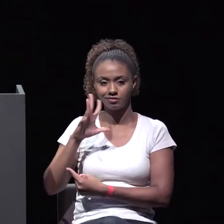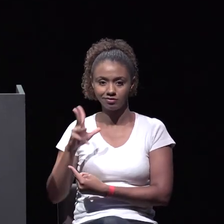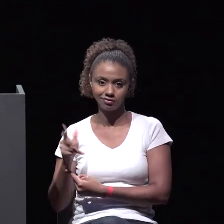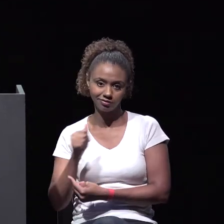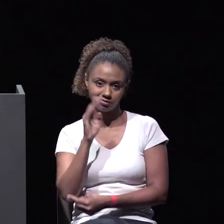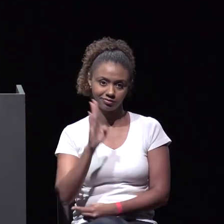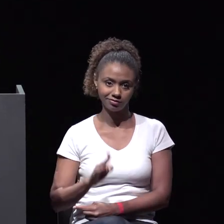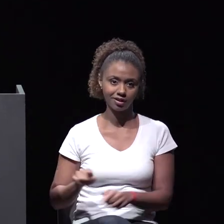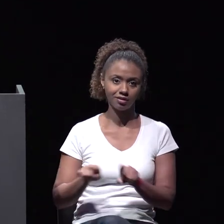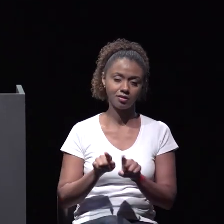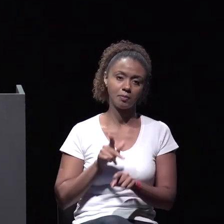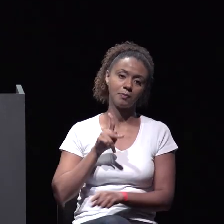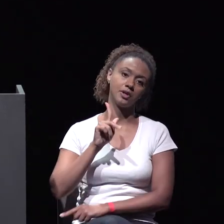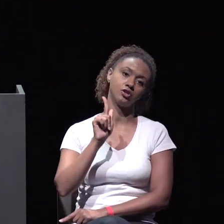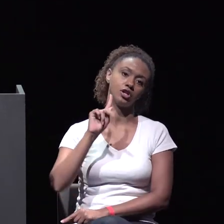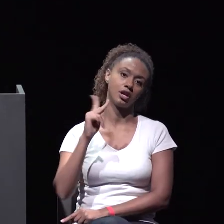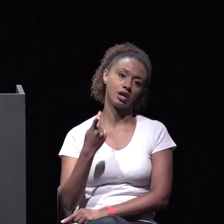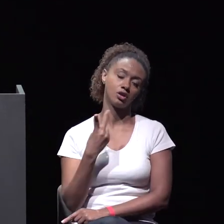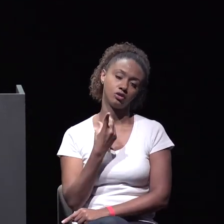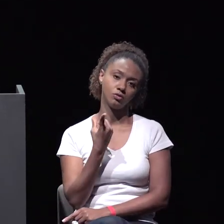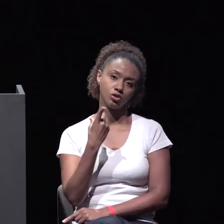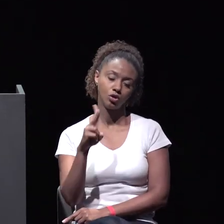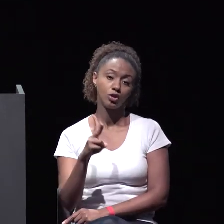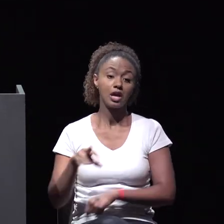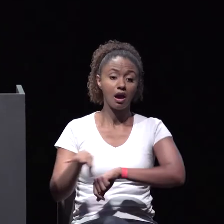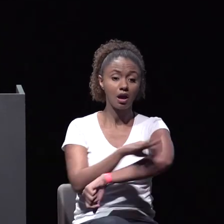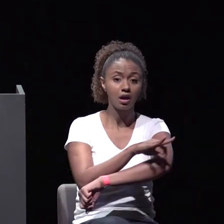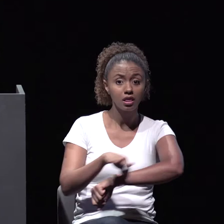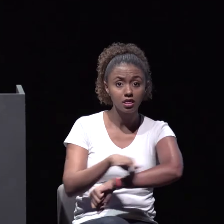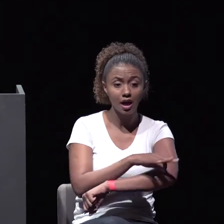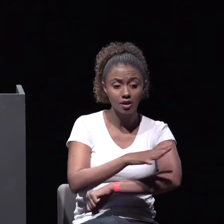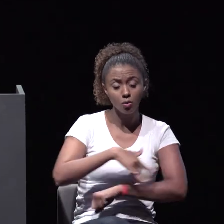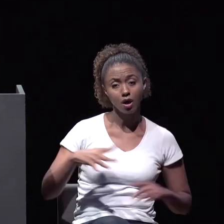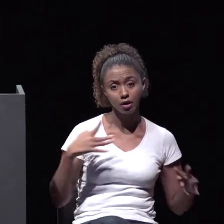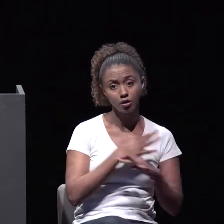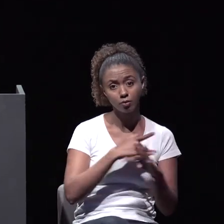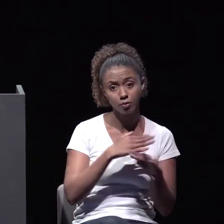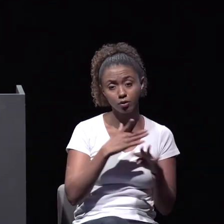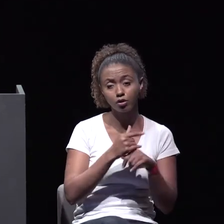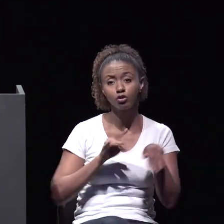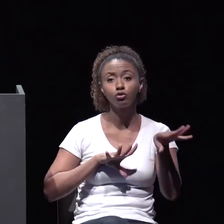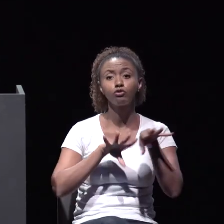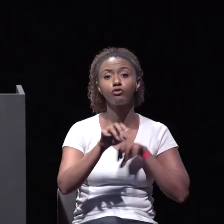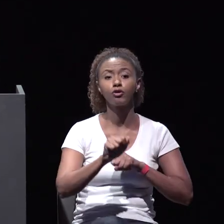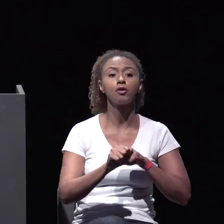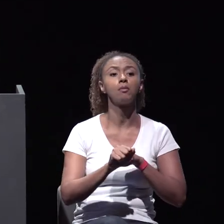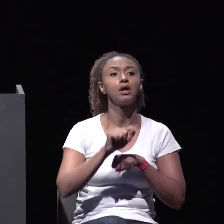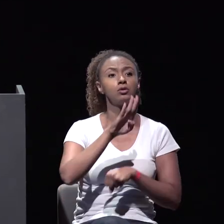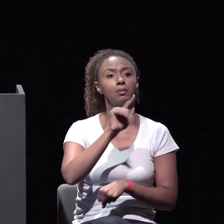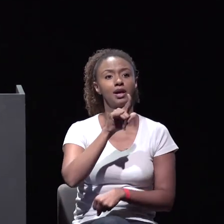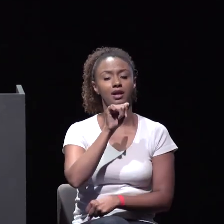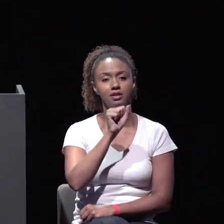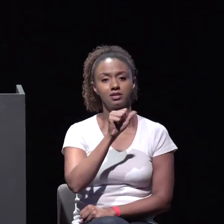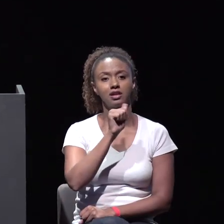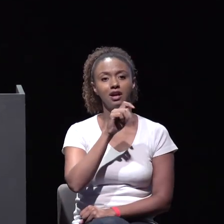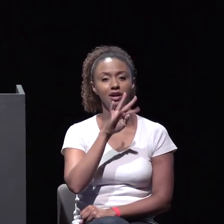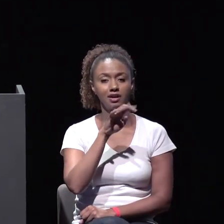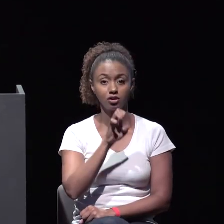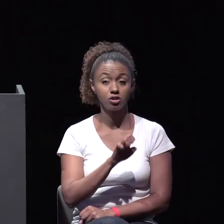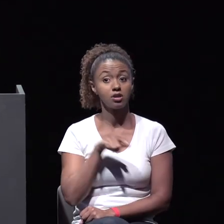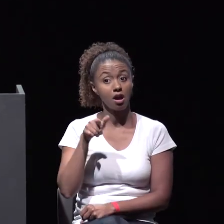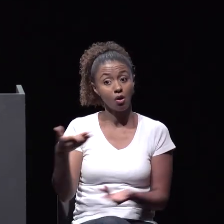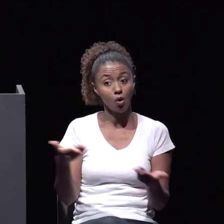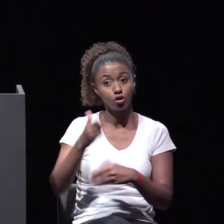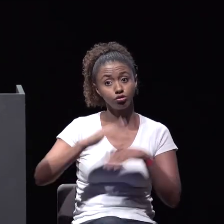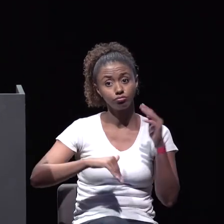usp 2012 arquiteto e urbanista formado pelo centro universitário belas artes atua como professor